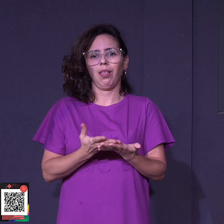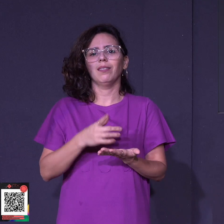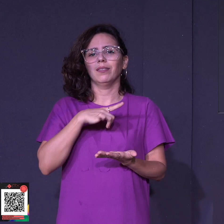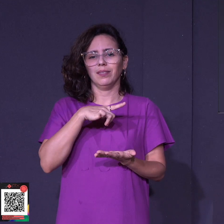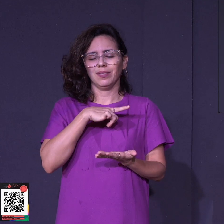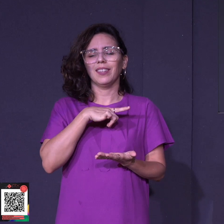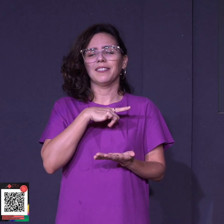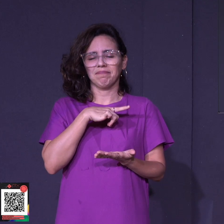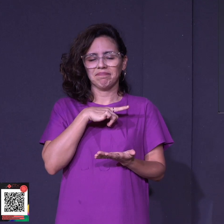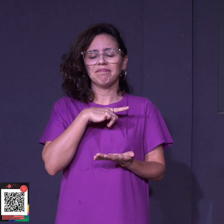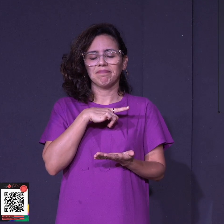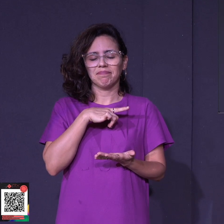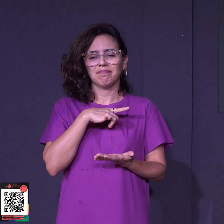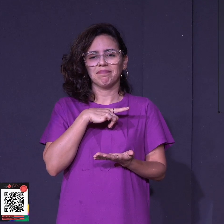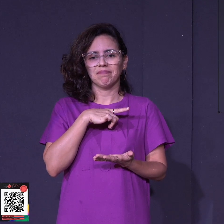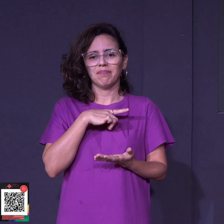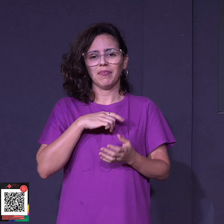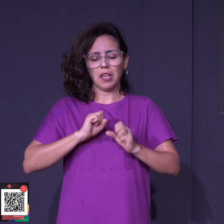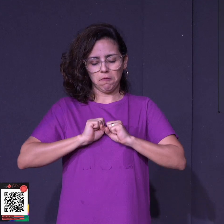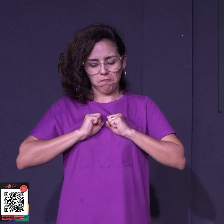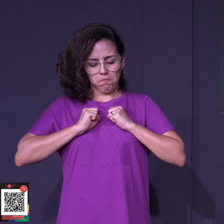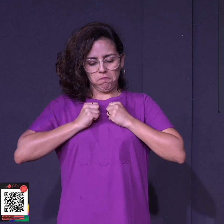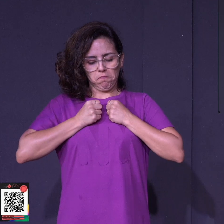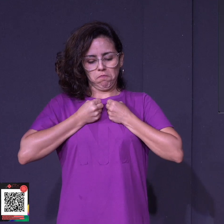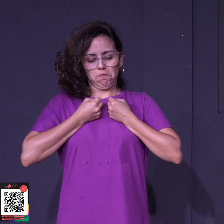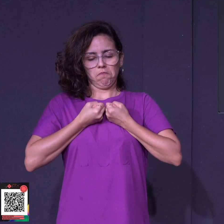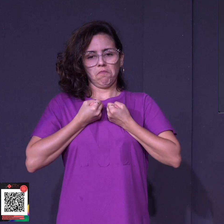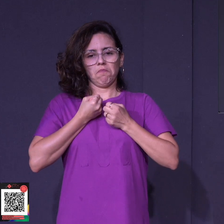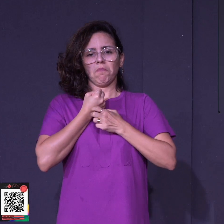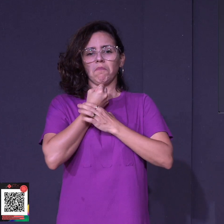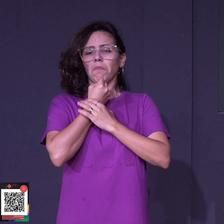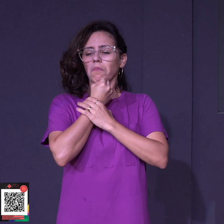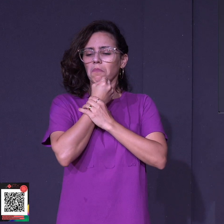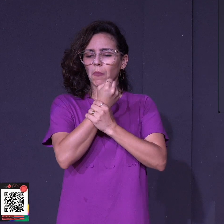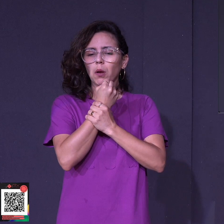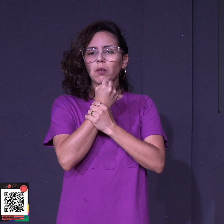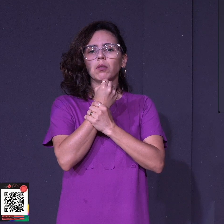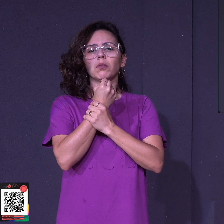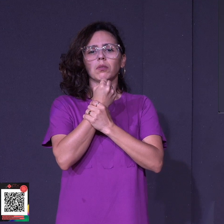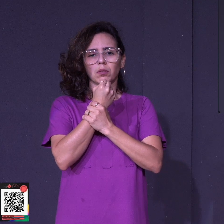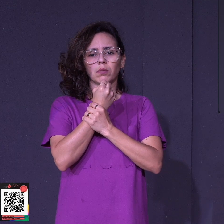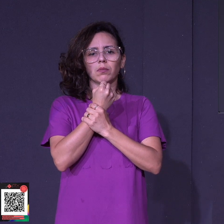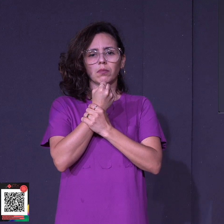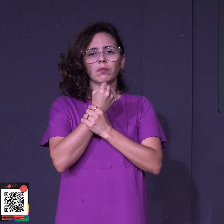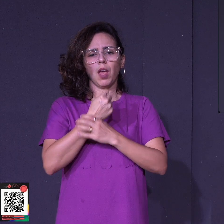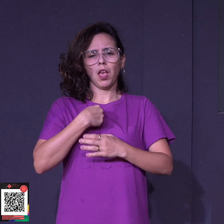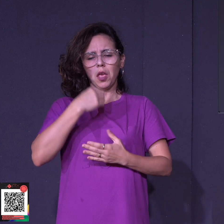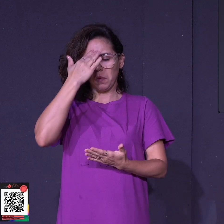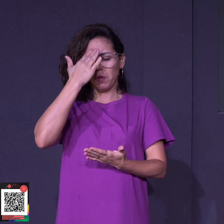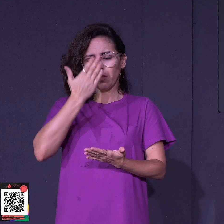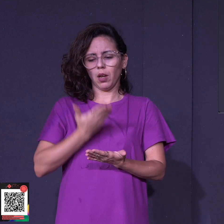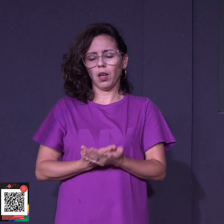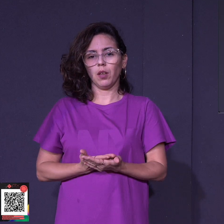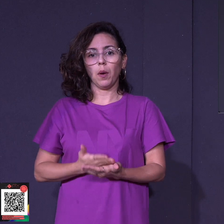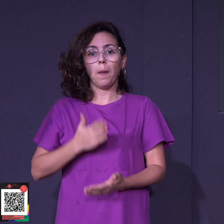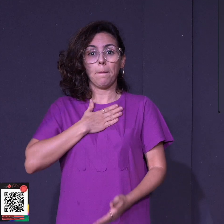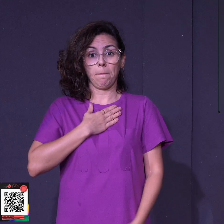e a minha história tem dono, irmão. A sua também? Ou você é obra do